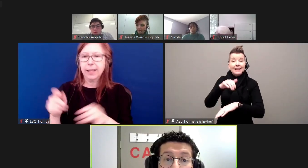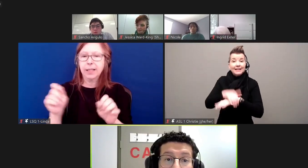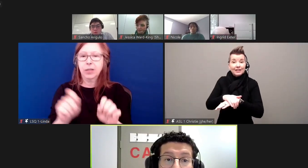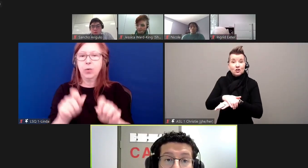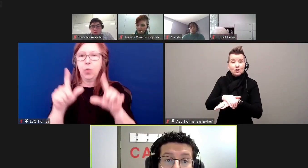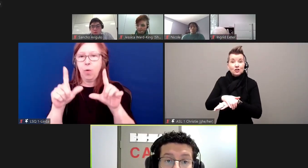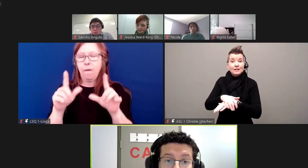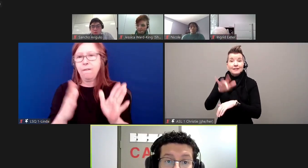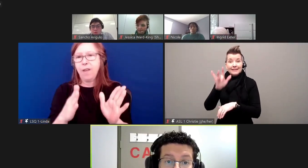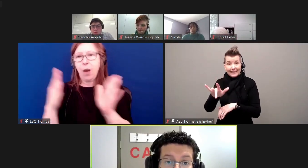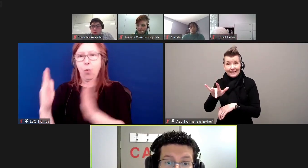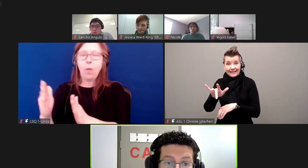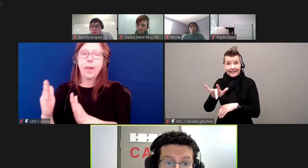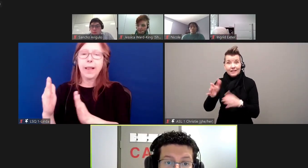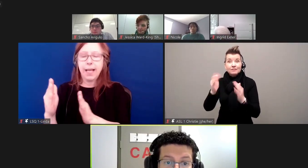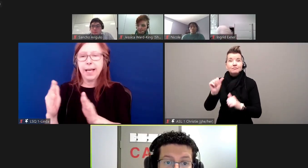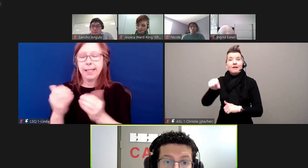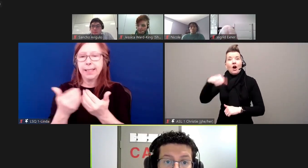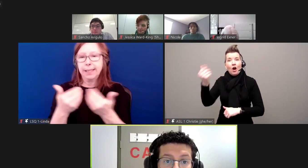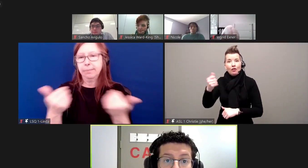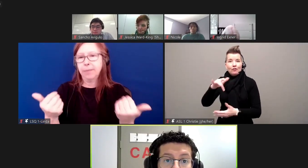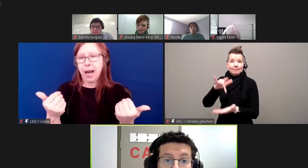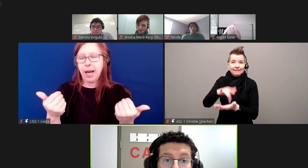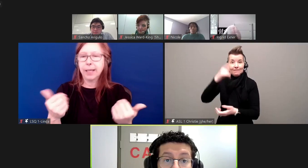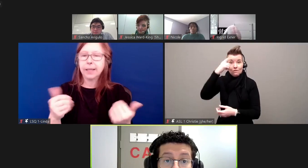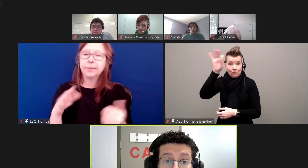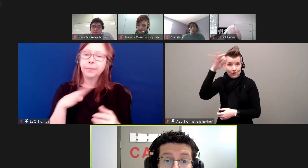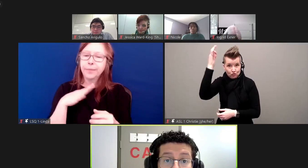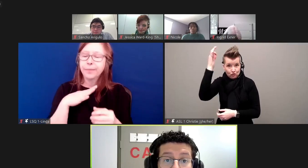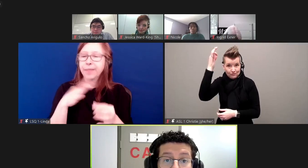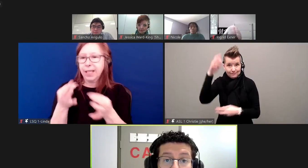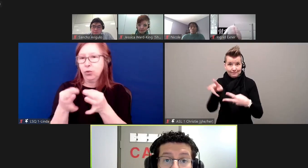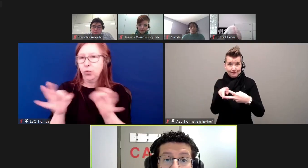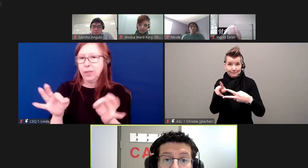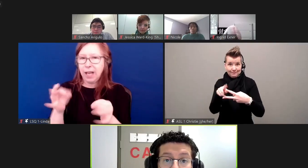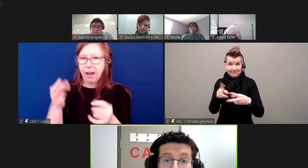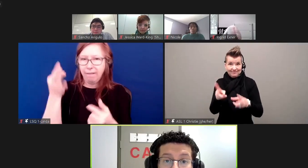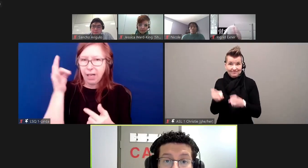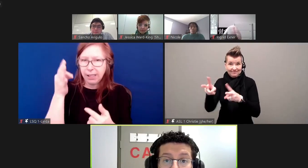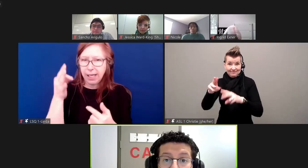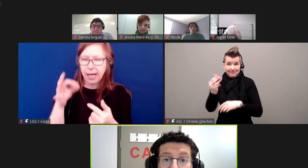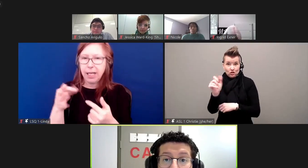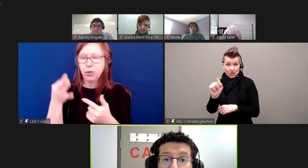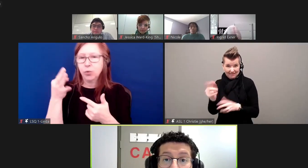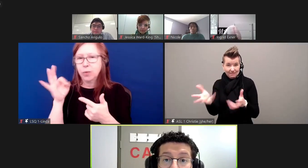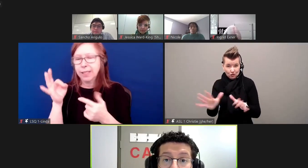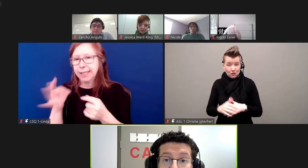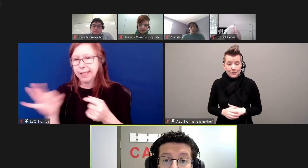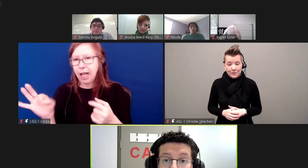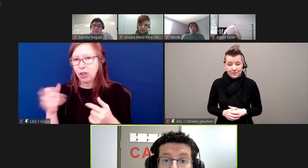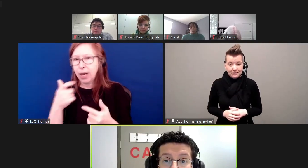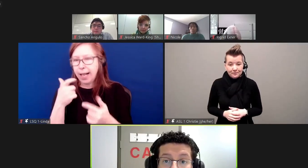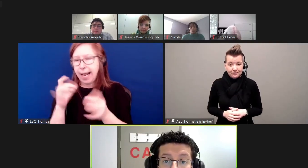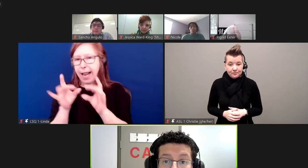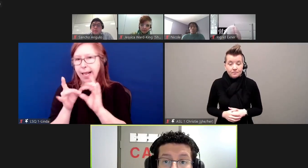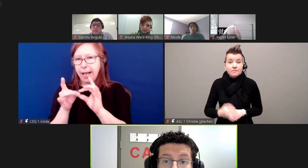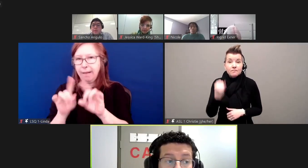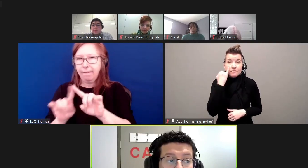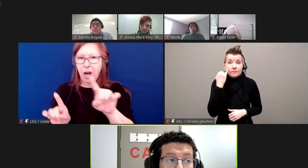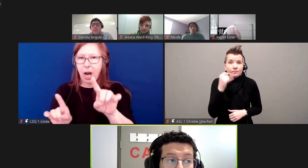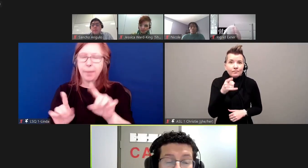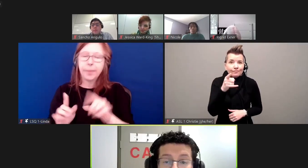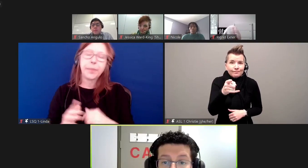complète. Il y a un lien pour la transcription en anglais et un lien pour la transcription en français. Pour ceux qui souhaitent écouter